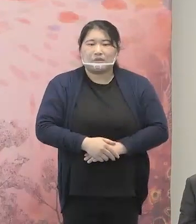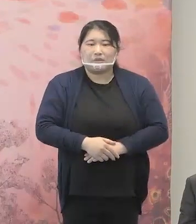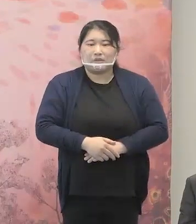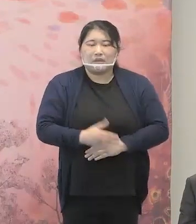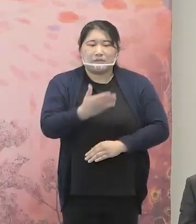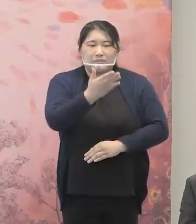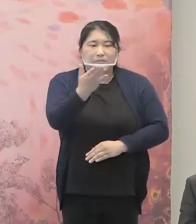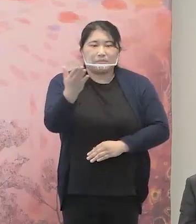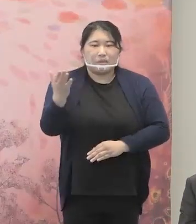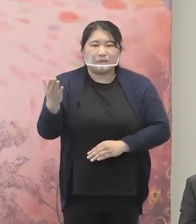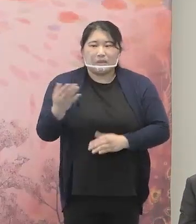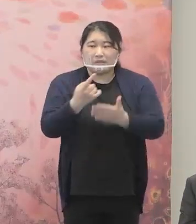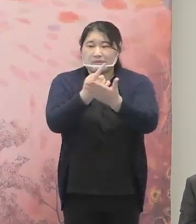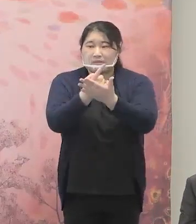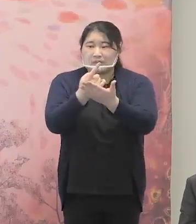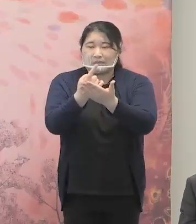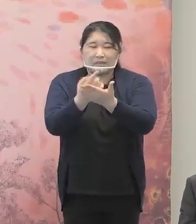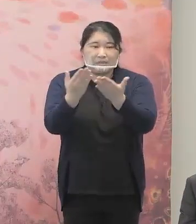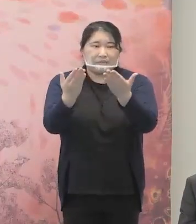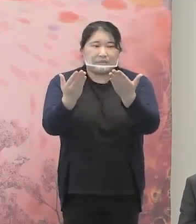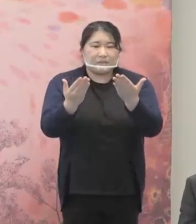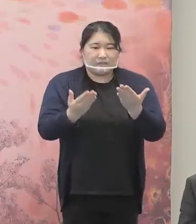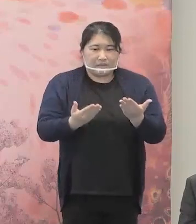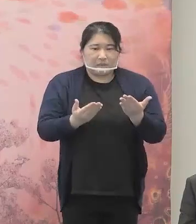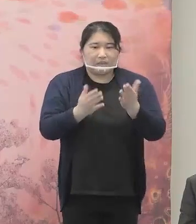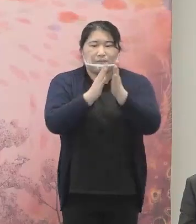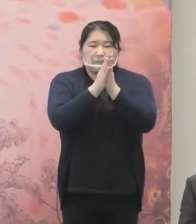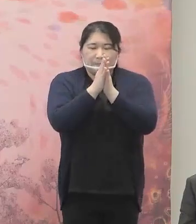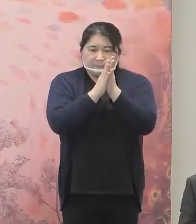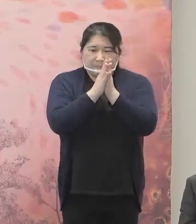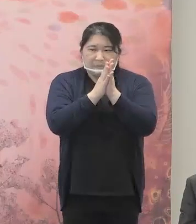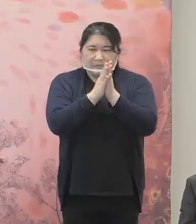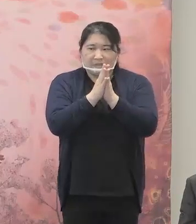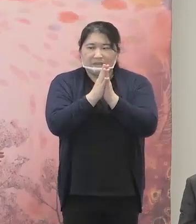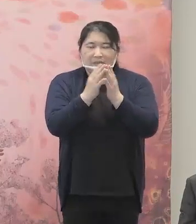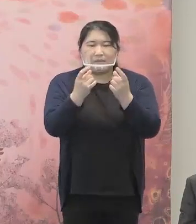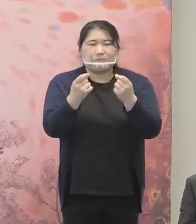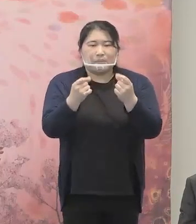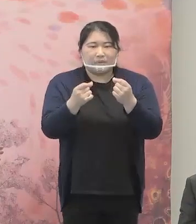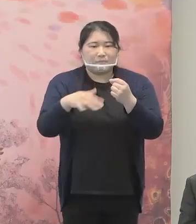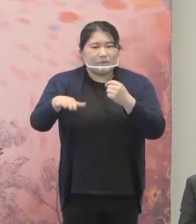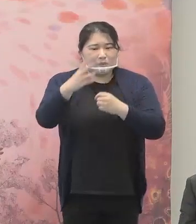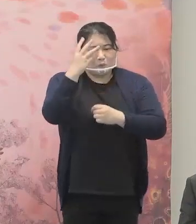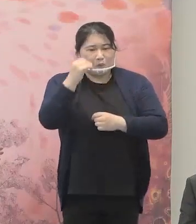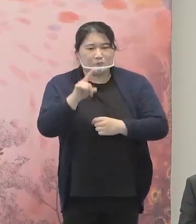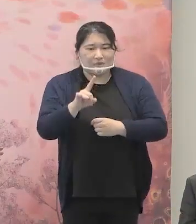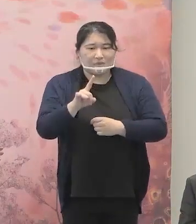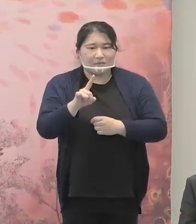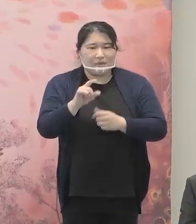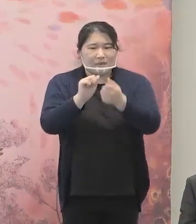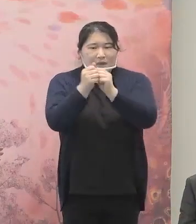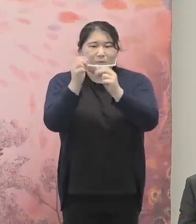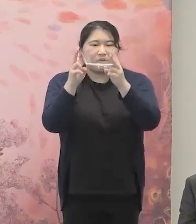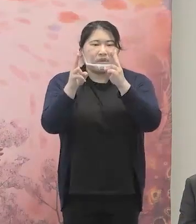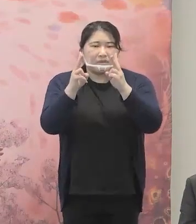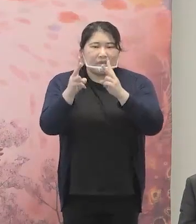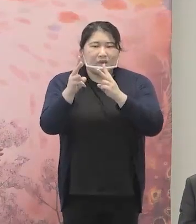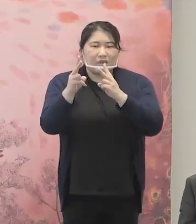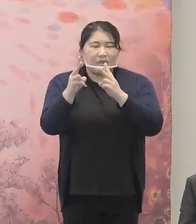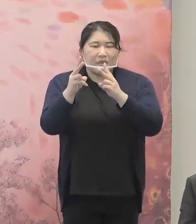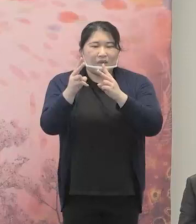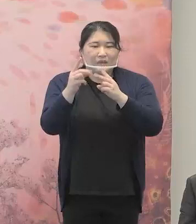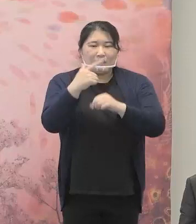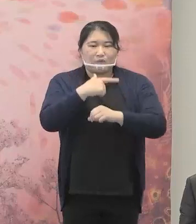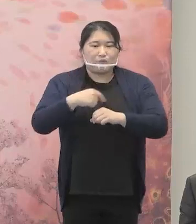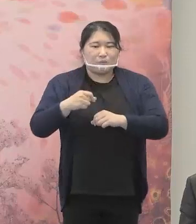皆さん、ご列席いただいての安全祈願祭になりますが、やはり皆さん目に引かれるのは株式会社熊健吾建